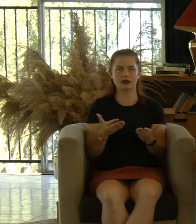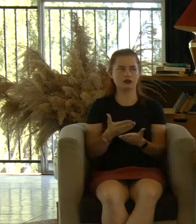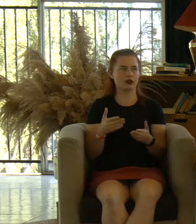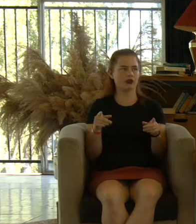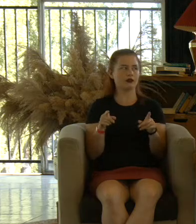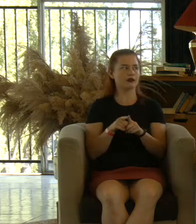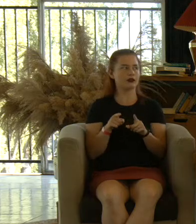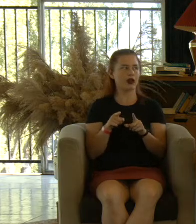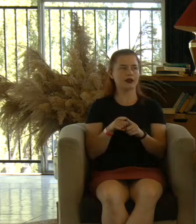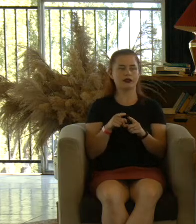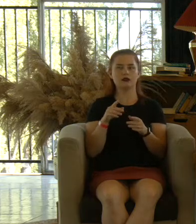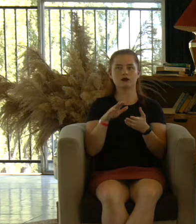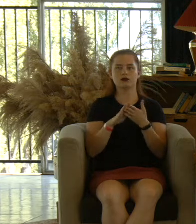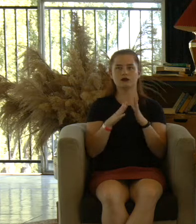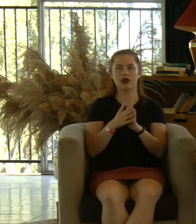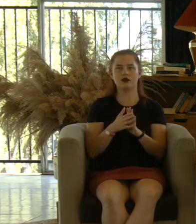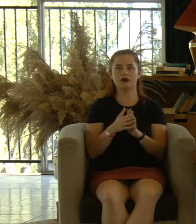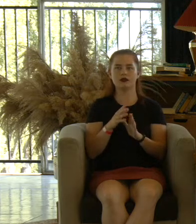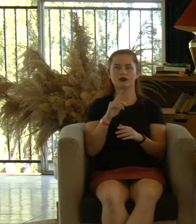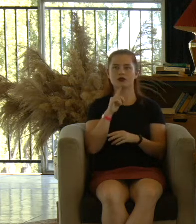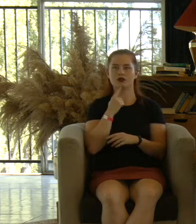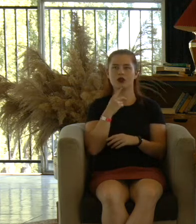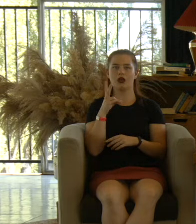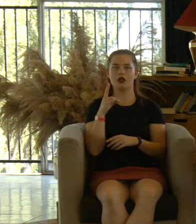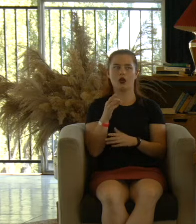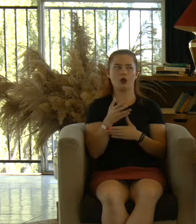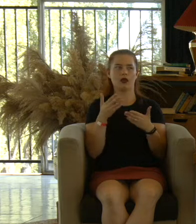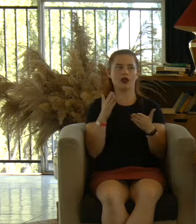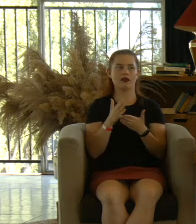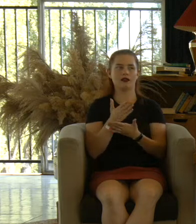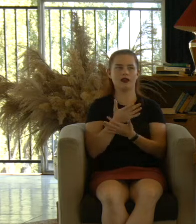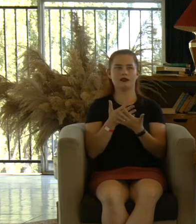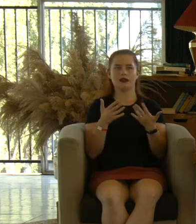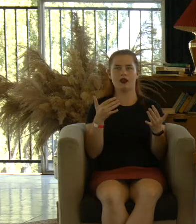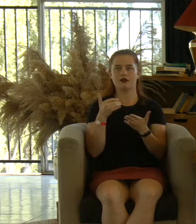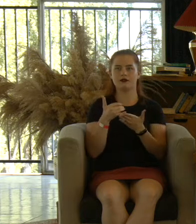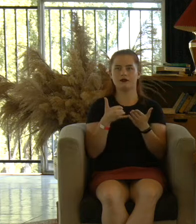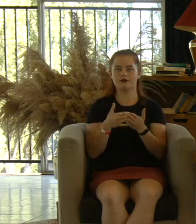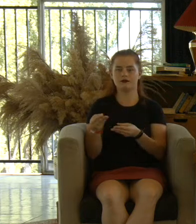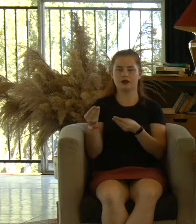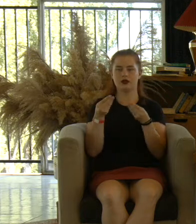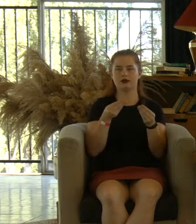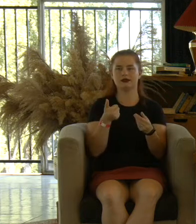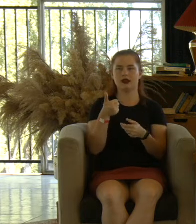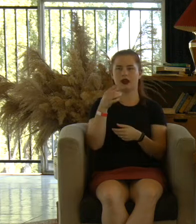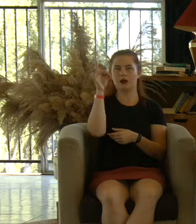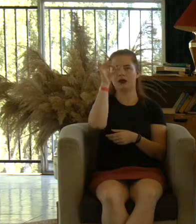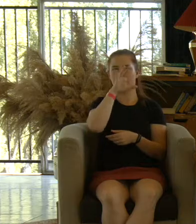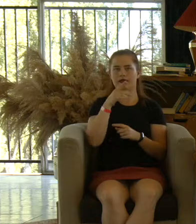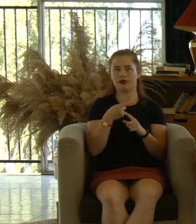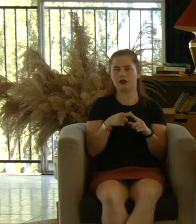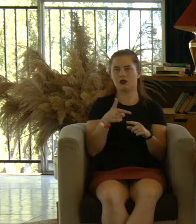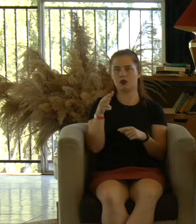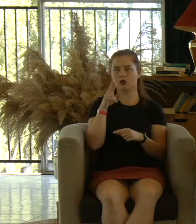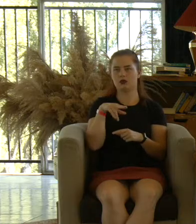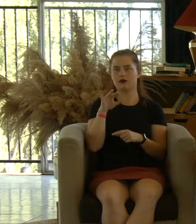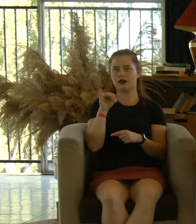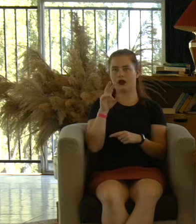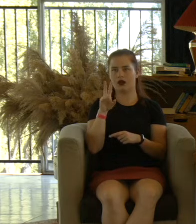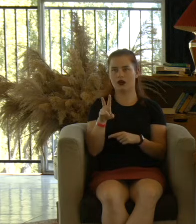немножко тепличных условиях. У нас есть несколько поставщиков натуральных вин, самый известный из которого Гудвайн, и они делают феноменальную